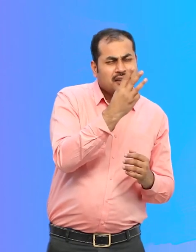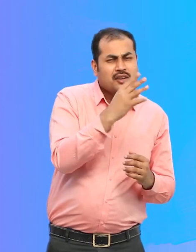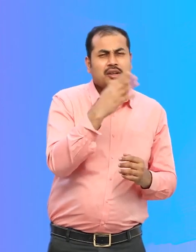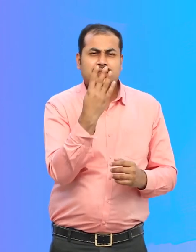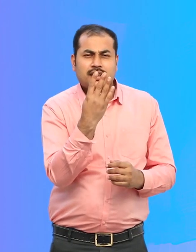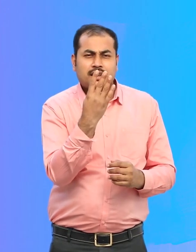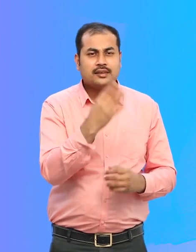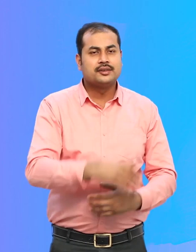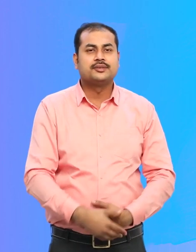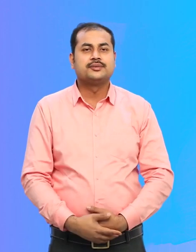है